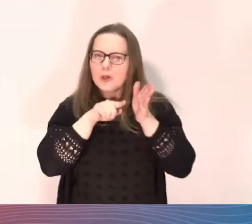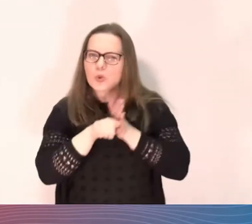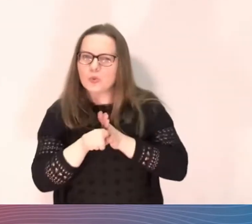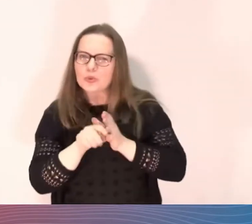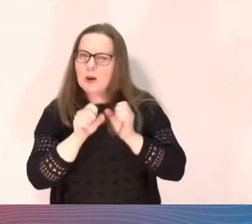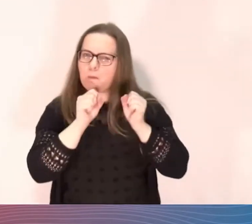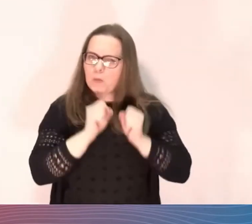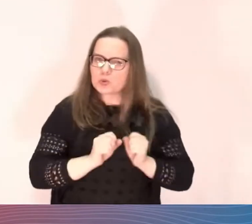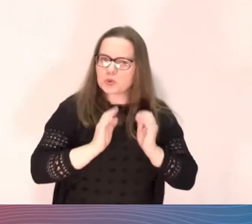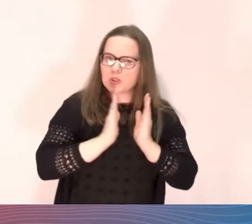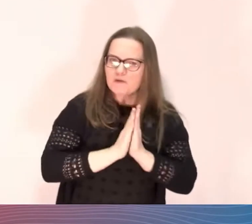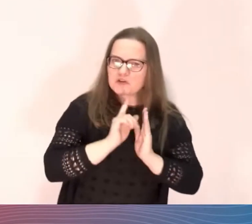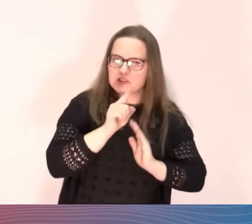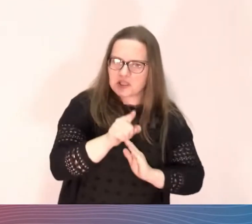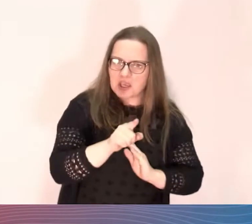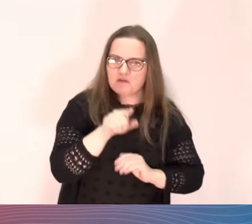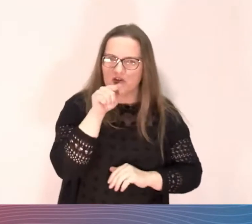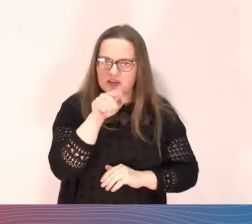Comportagem.